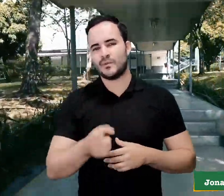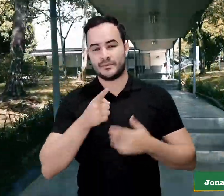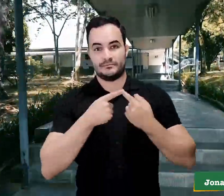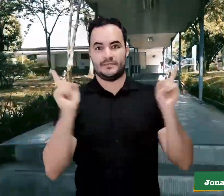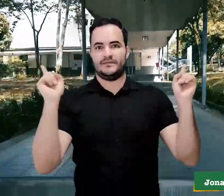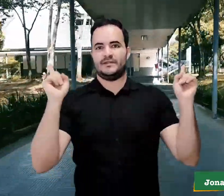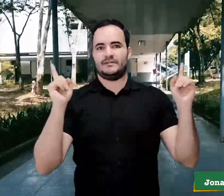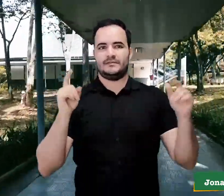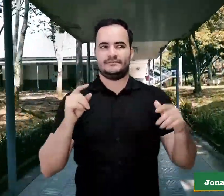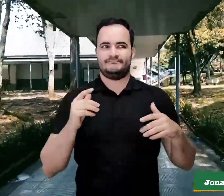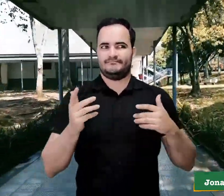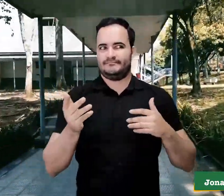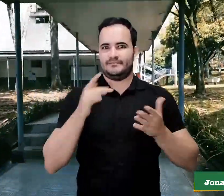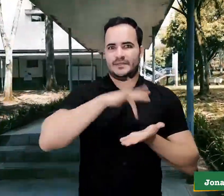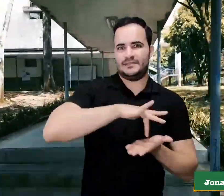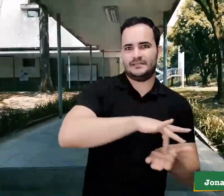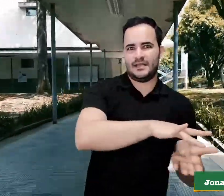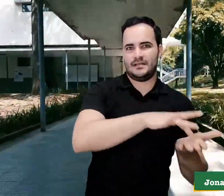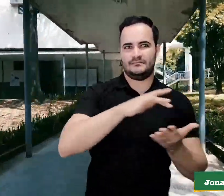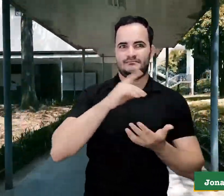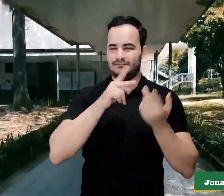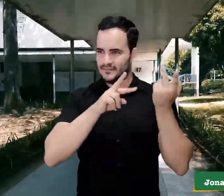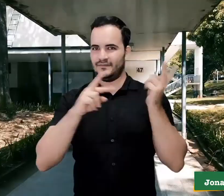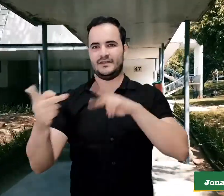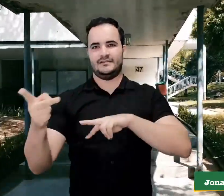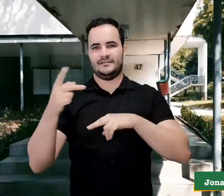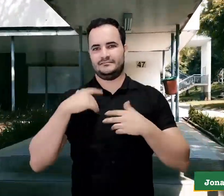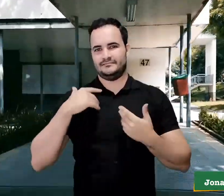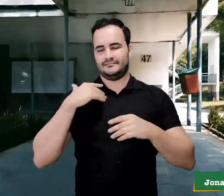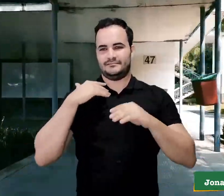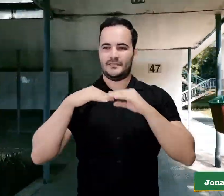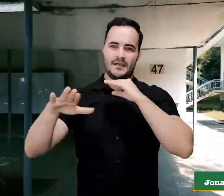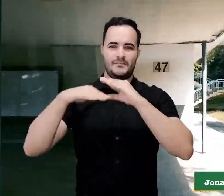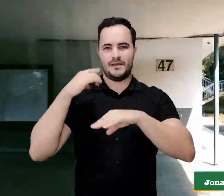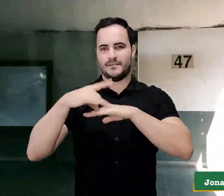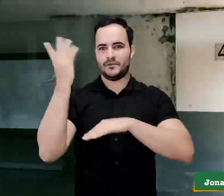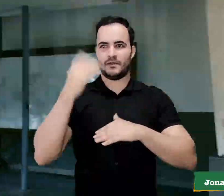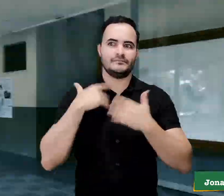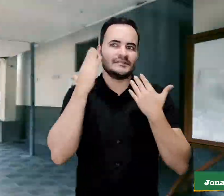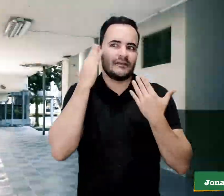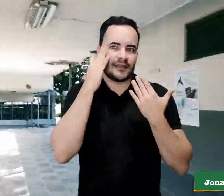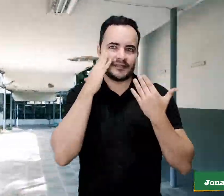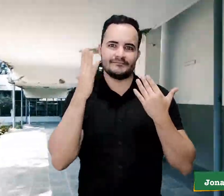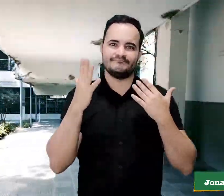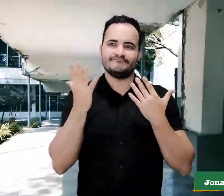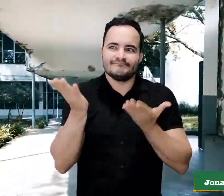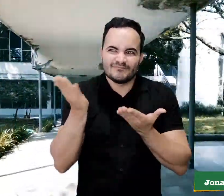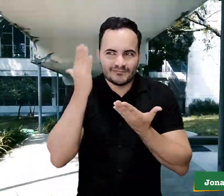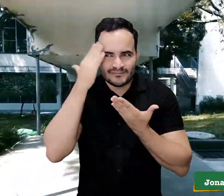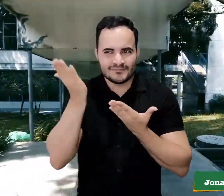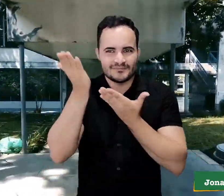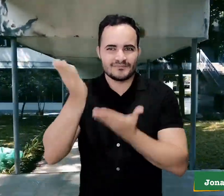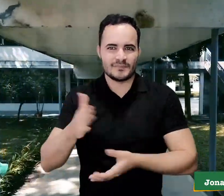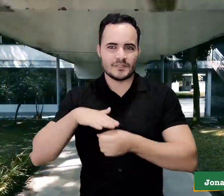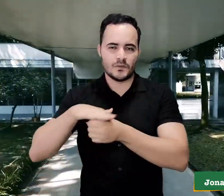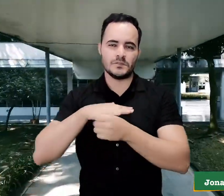diferente a cómo es presencial. Quería acercarme personalmente para saber su situación. Ella me responde